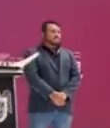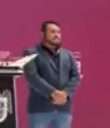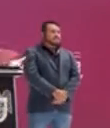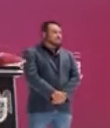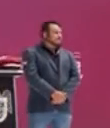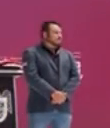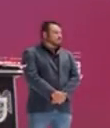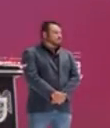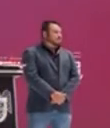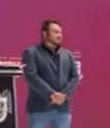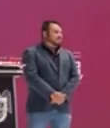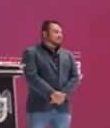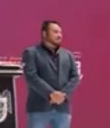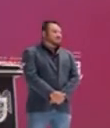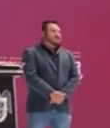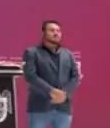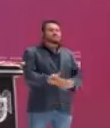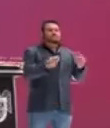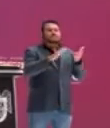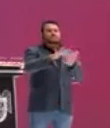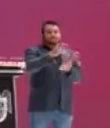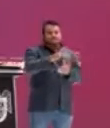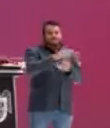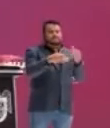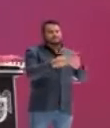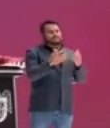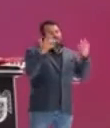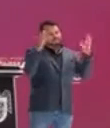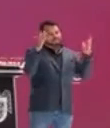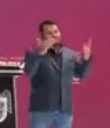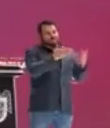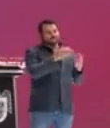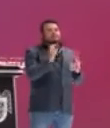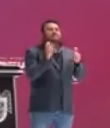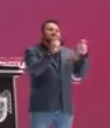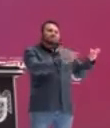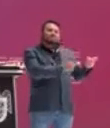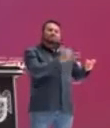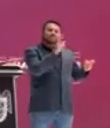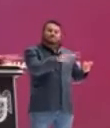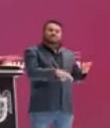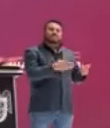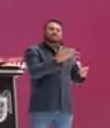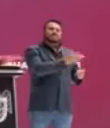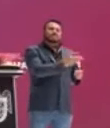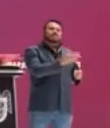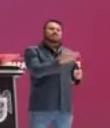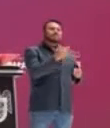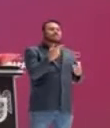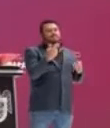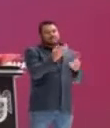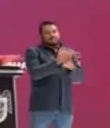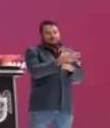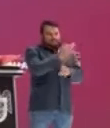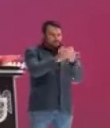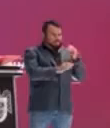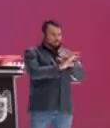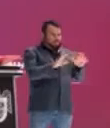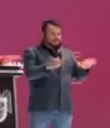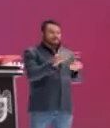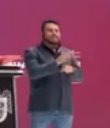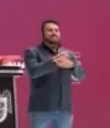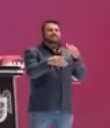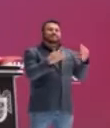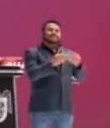Muchísimas gracias, un fuerte aplauso. Esta fue la entrega simbólica. Al finalizar el evento se hará ahora sí en su totalidad la entrega de los